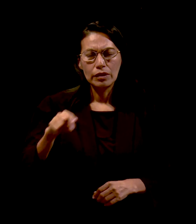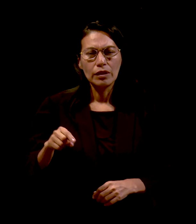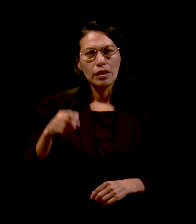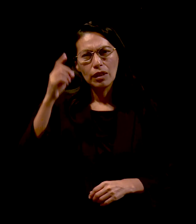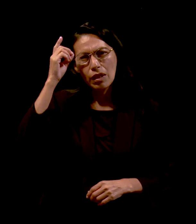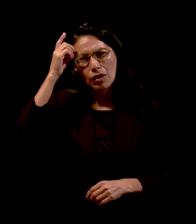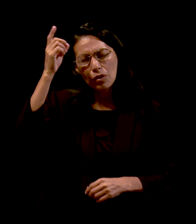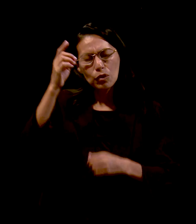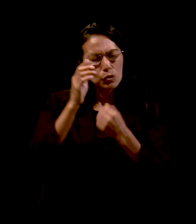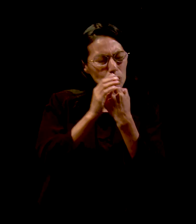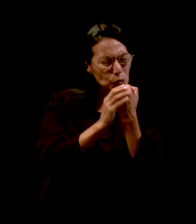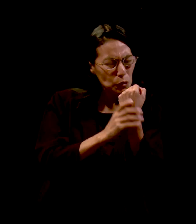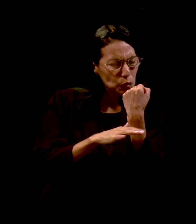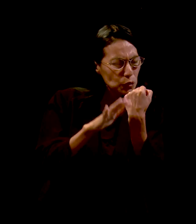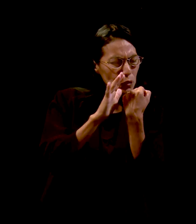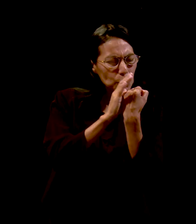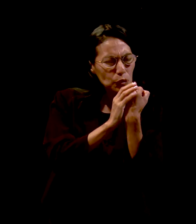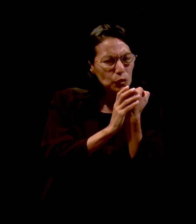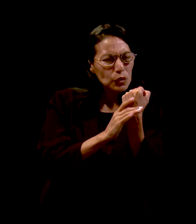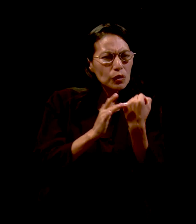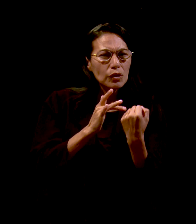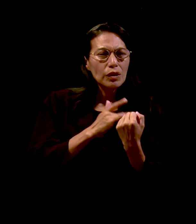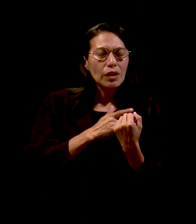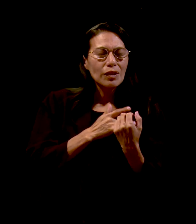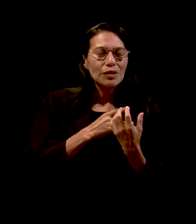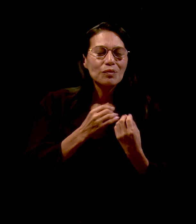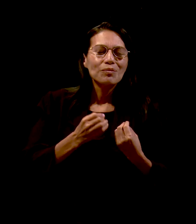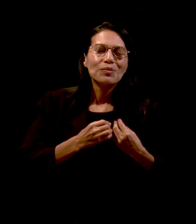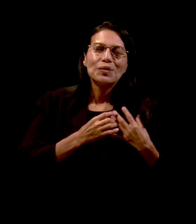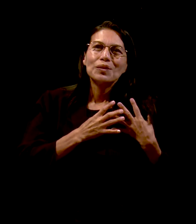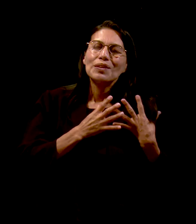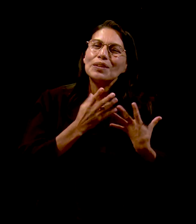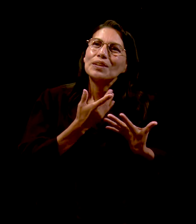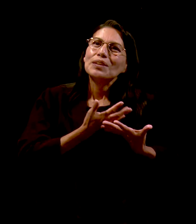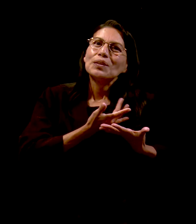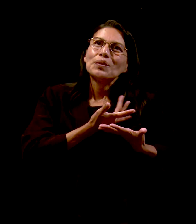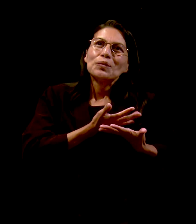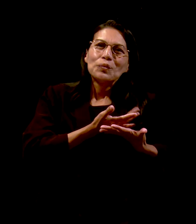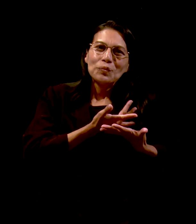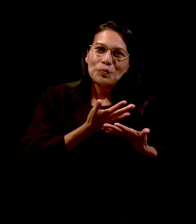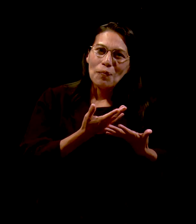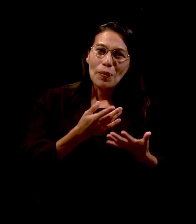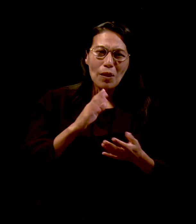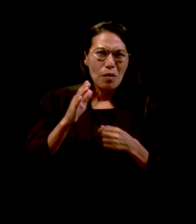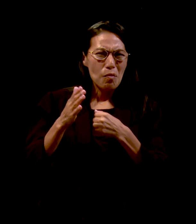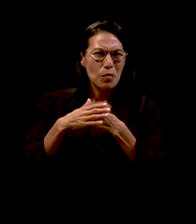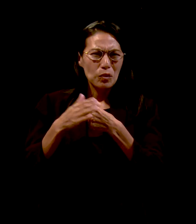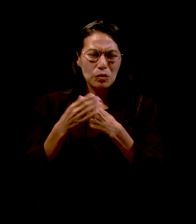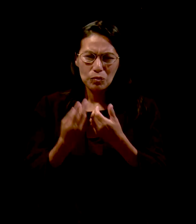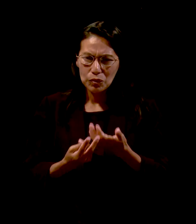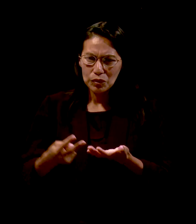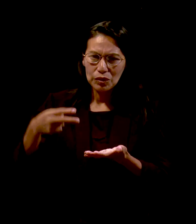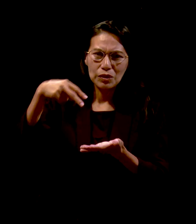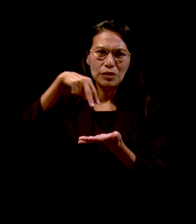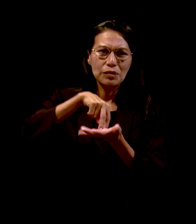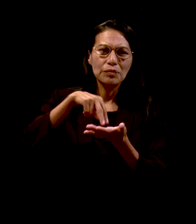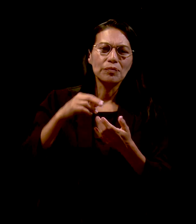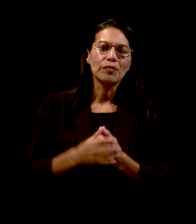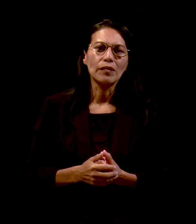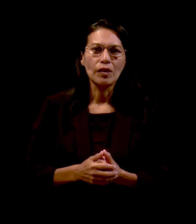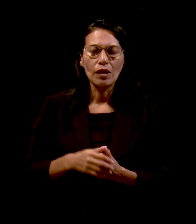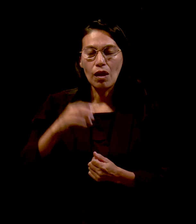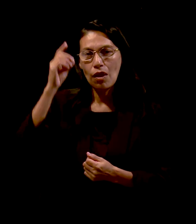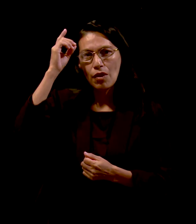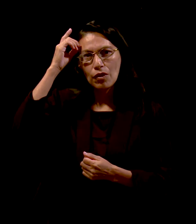especialmente por él porque dios consuele sus corazones y fortalezca con la esperanza bendita de la resurrección